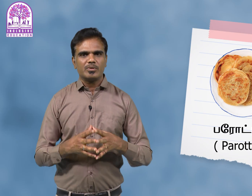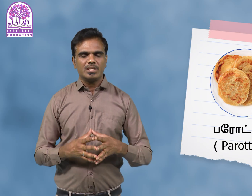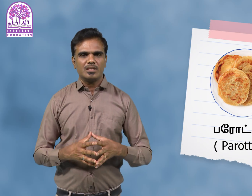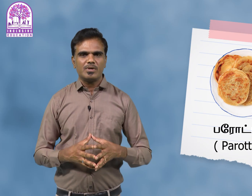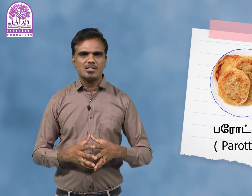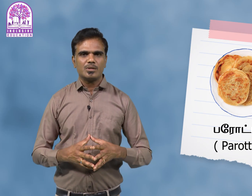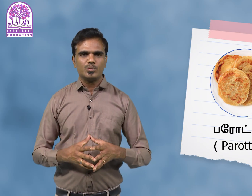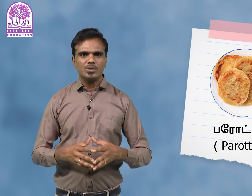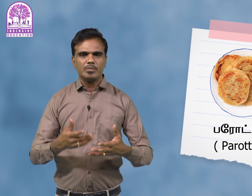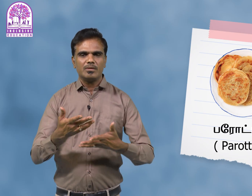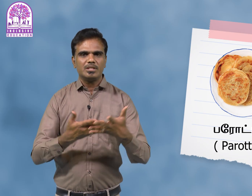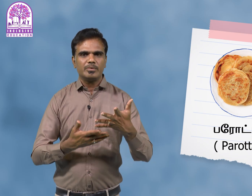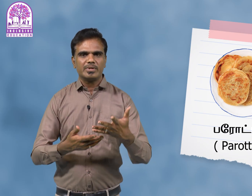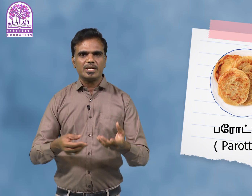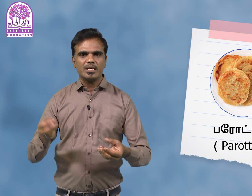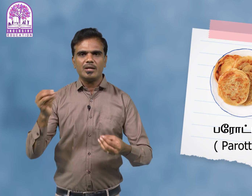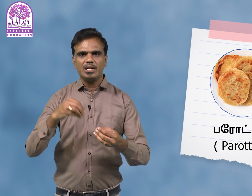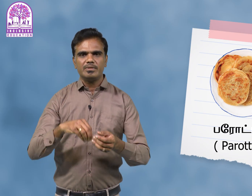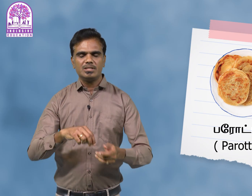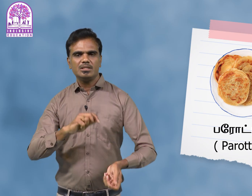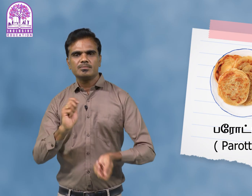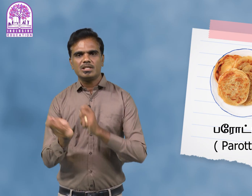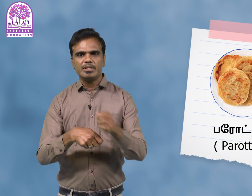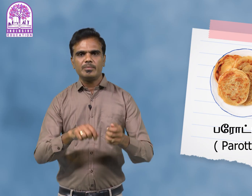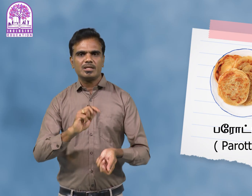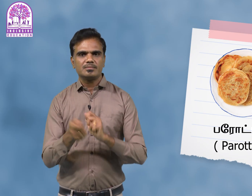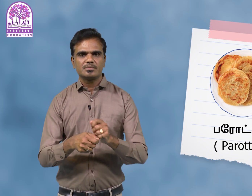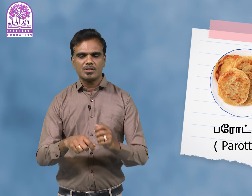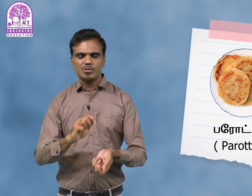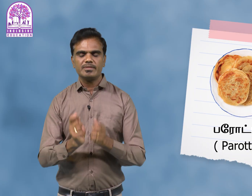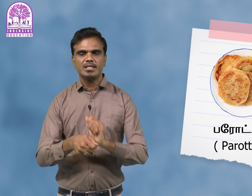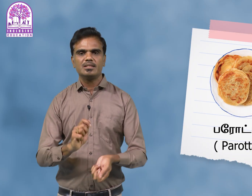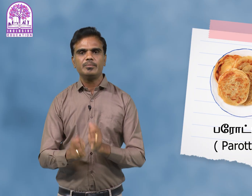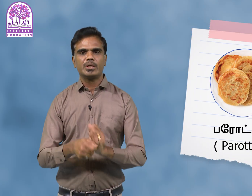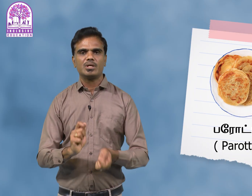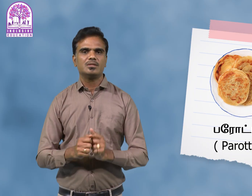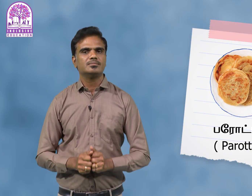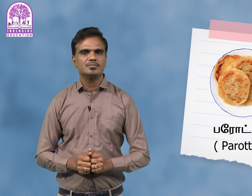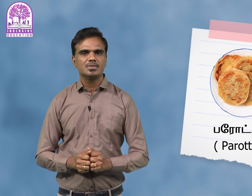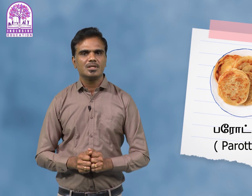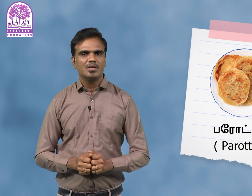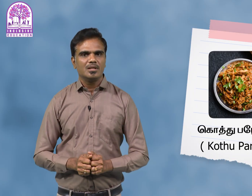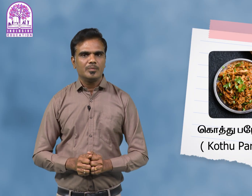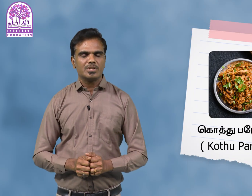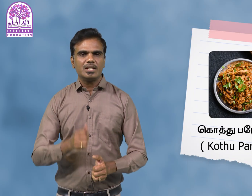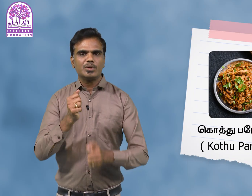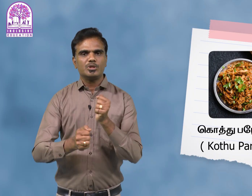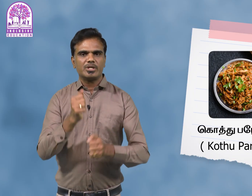பார்த்தீங்களா? ஃபாஸ்ட்டாக இருக்கும். அந்த மாவு வந்து எப்படி பண்ணுவாங்க, நிறைய ஆயிலெலாம் ஊற்றி இப்படி எடுப்பாங்க. ஸோ இது வந்து என்னது பரோட்டா. புரியுதுங்களா? அதே கொத்து பரோட்டா